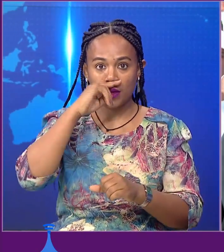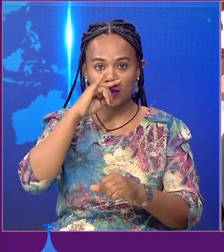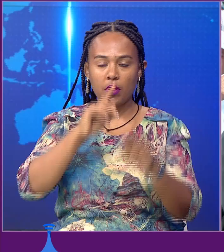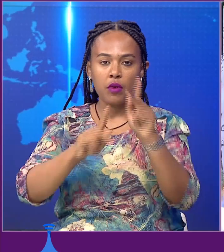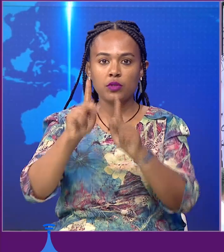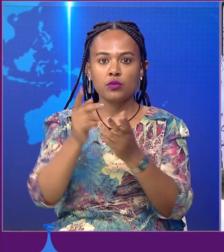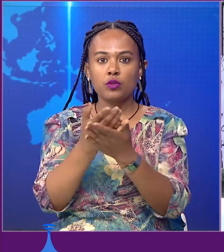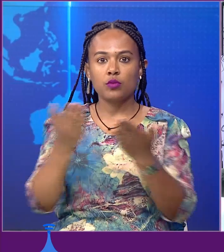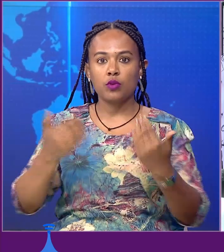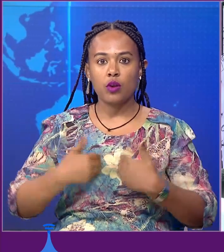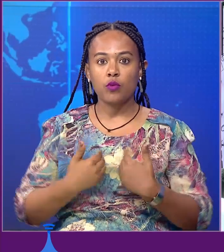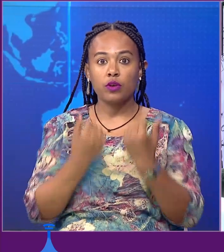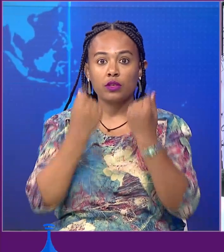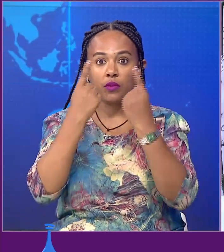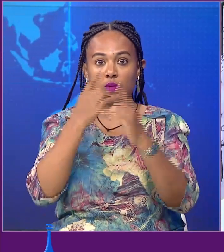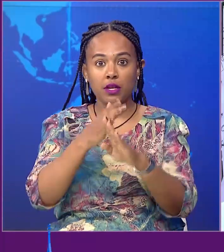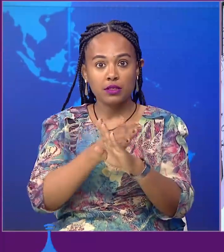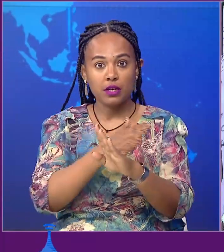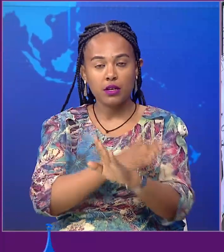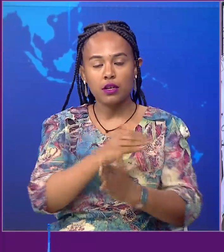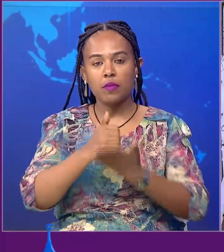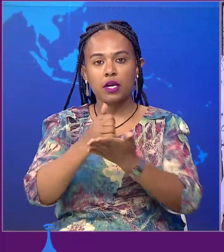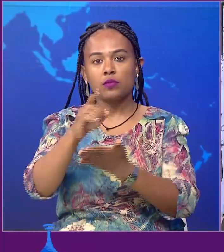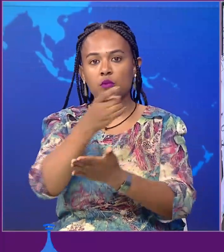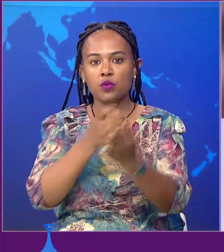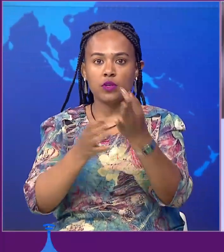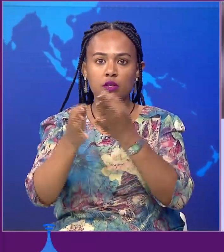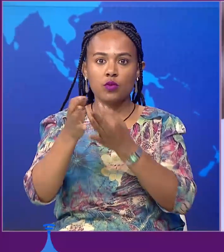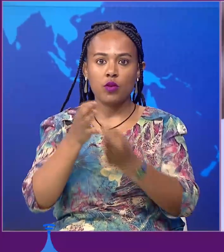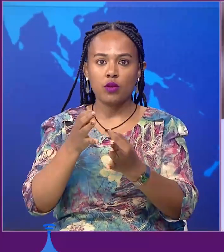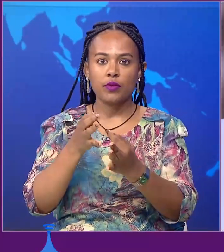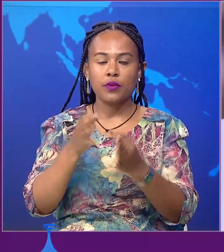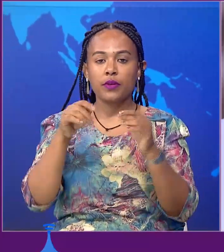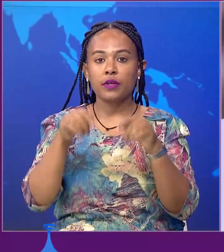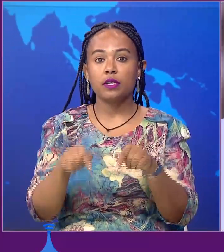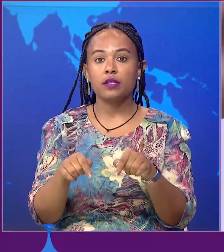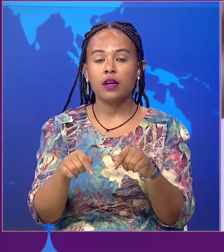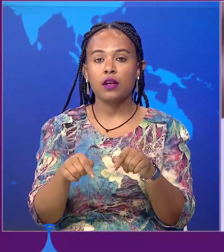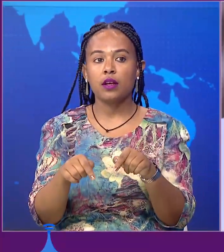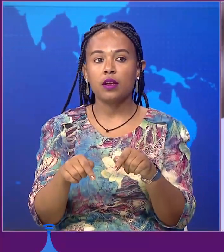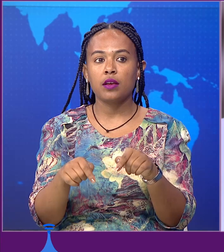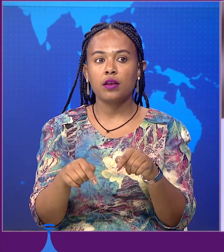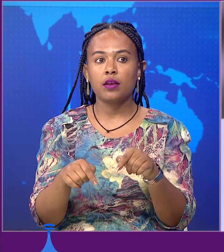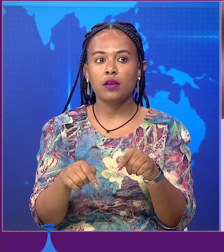ስለ ጉዳዩ ያለውን ግንዛቤ እንዲያስተካክል ለማገዝ መሆኑን ገልጸዋል። የዛሬ